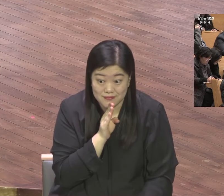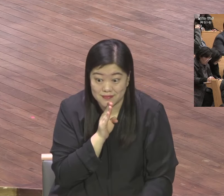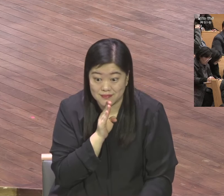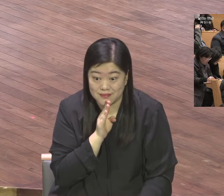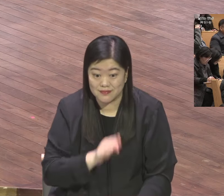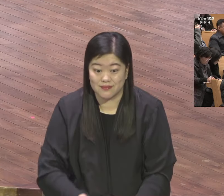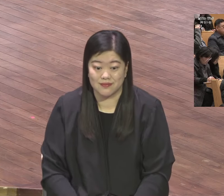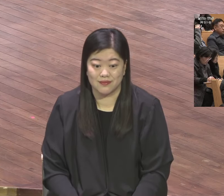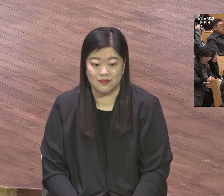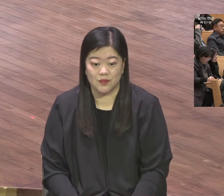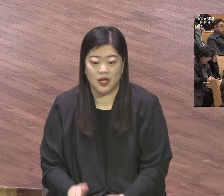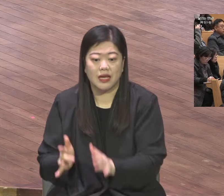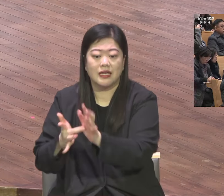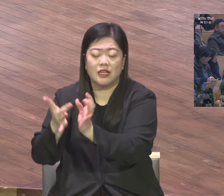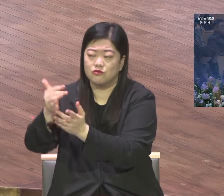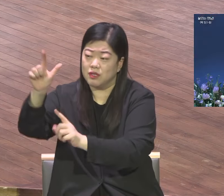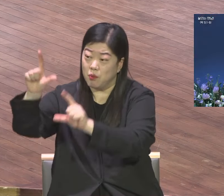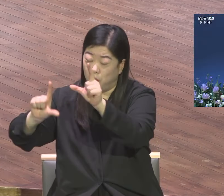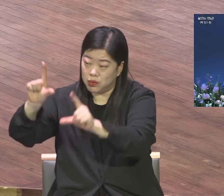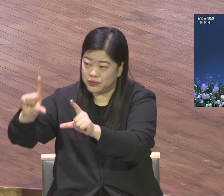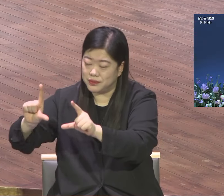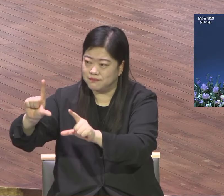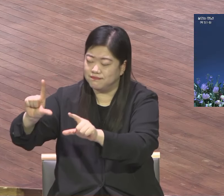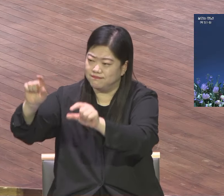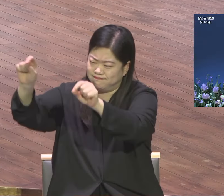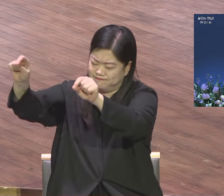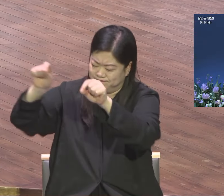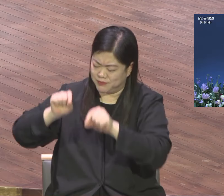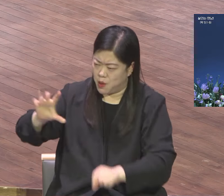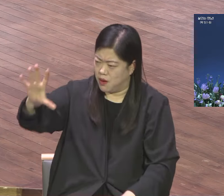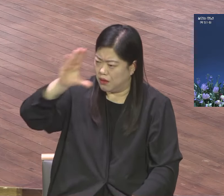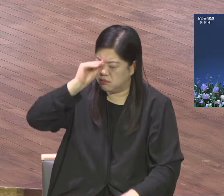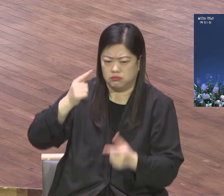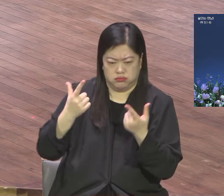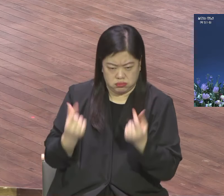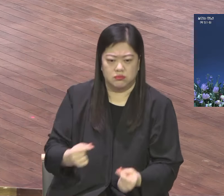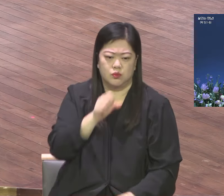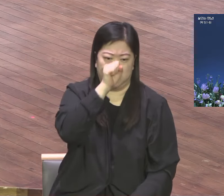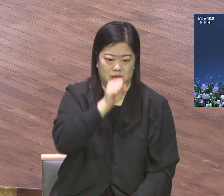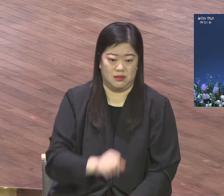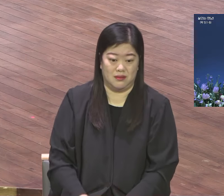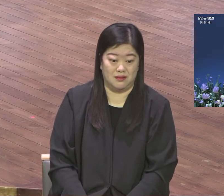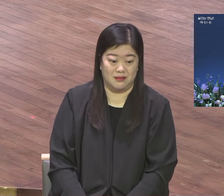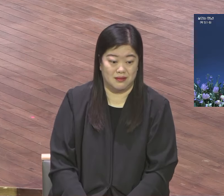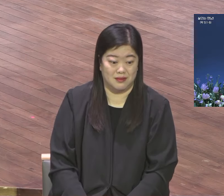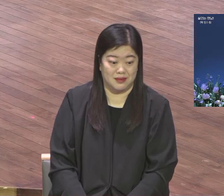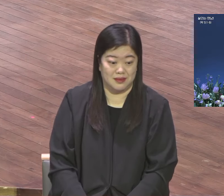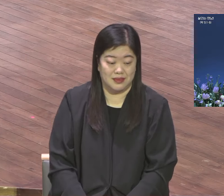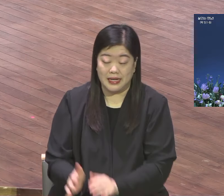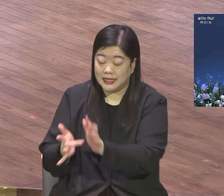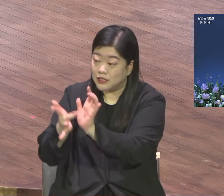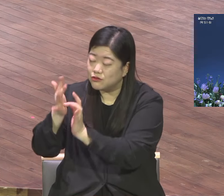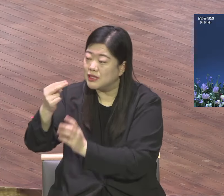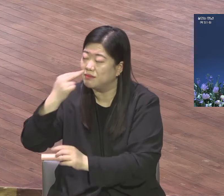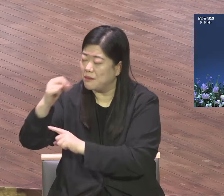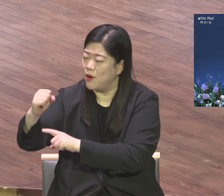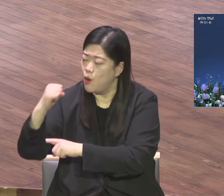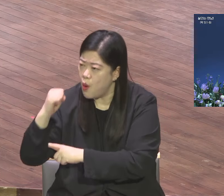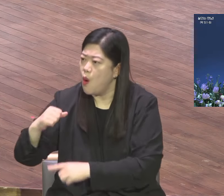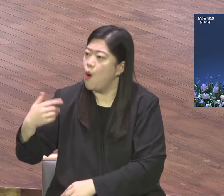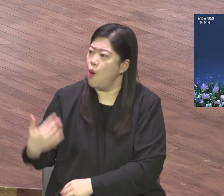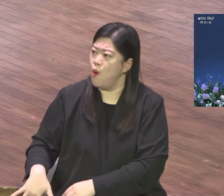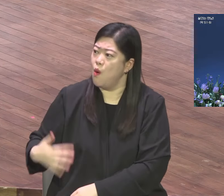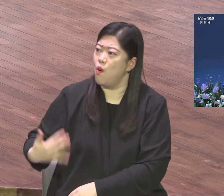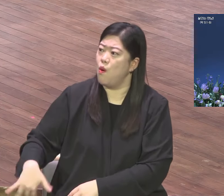삶이 예수님처럼 되어야 돼. 예수님이 가지신 그 생명의 능력이 여러분을